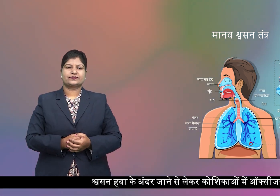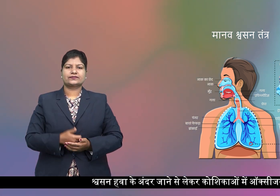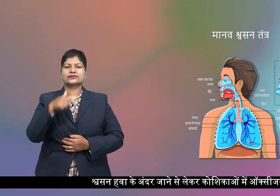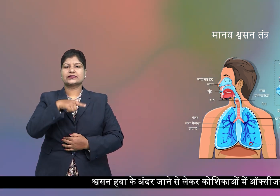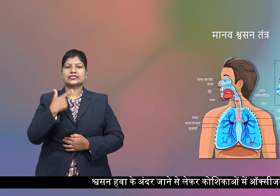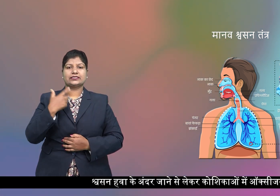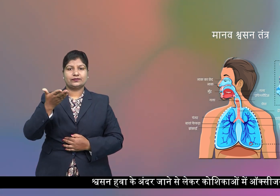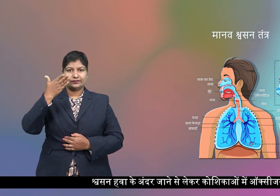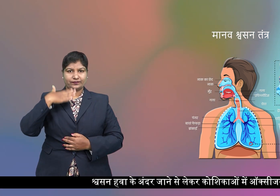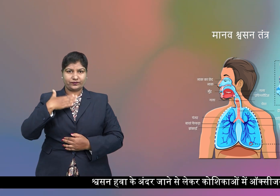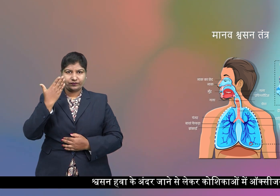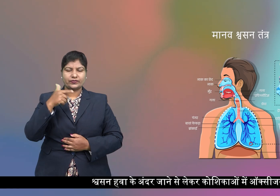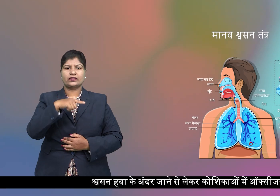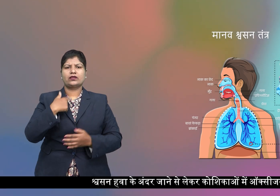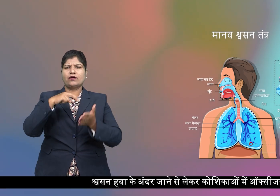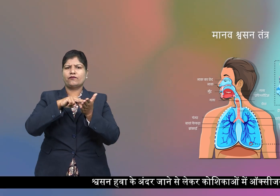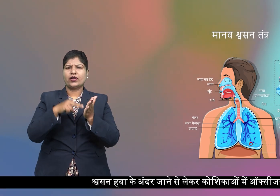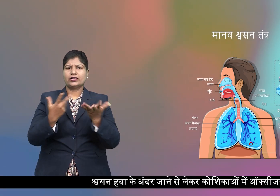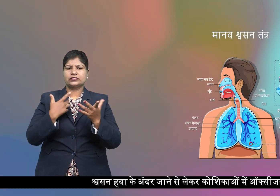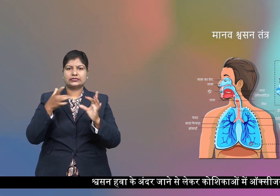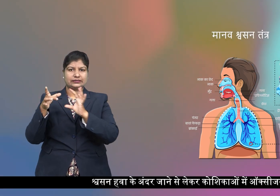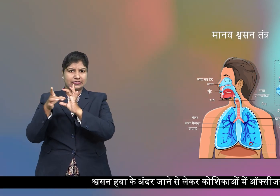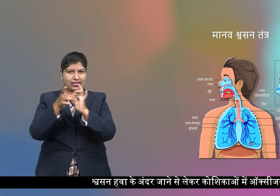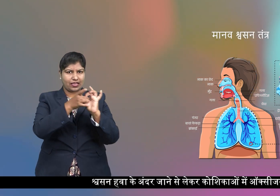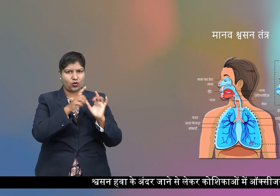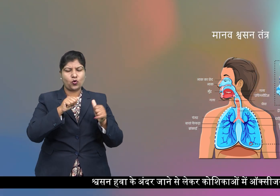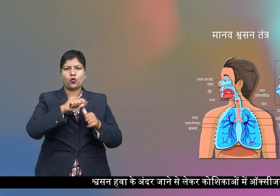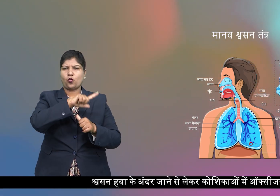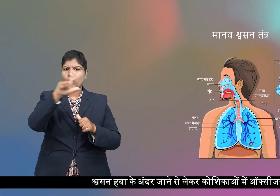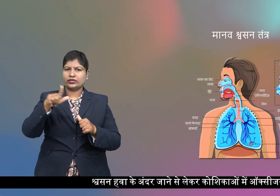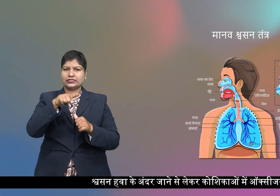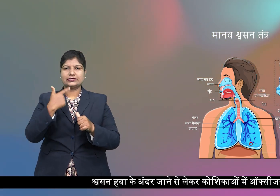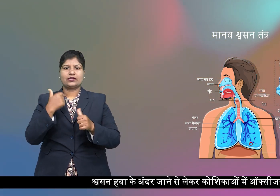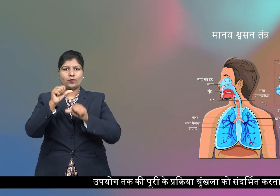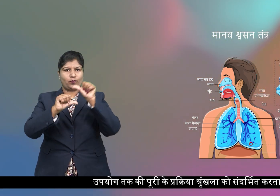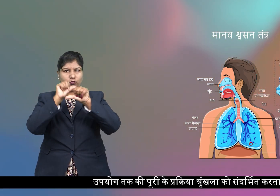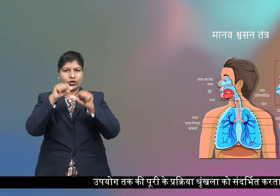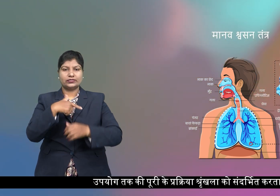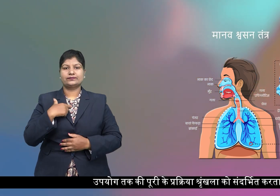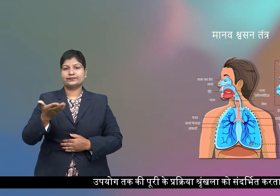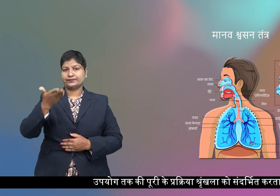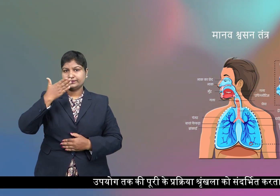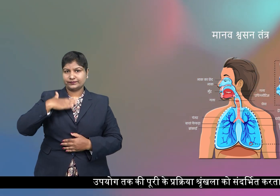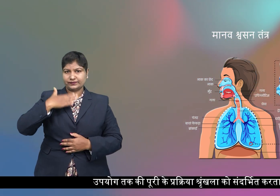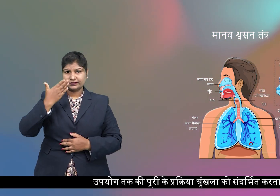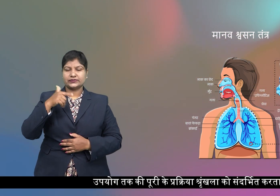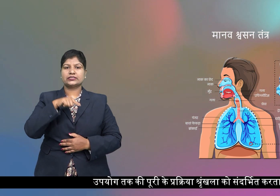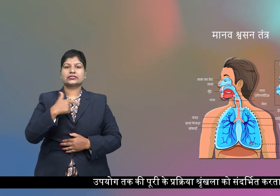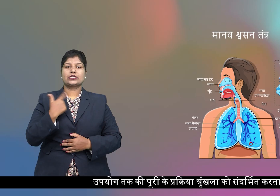श्वसन हवा के अंदर जाने से लेकर कोशिकाओं में ऑक्सीजन के उपयोग तक की पूरी प्रक्रिया